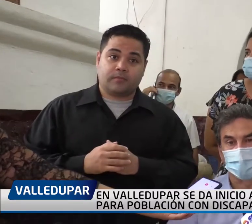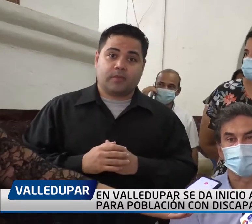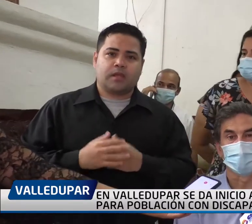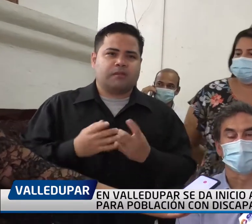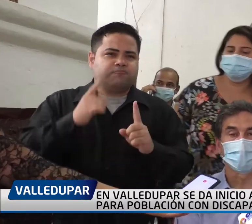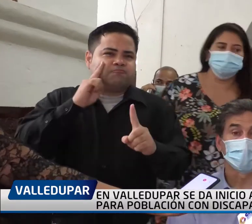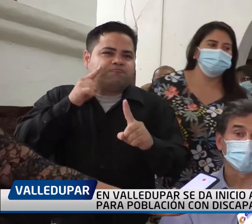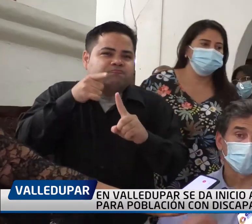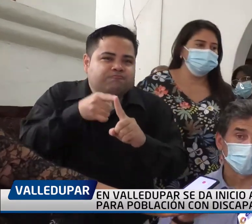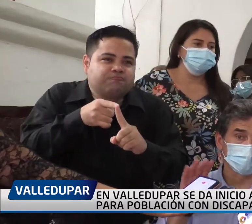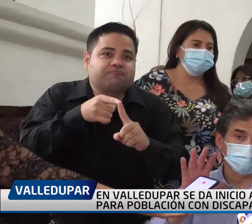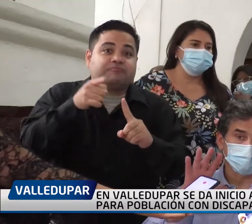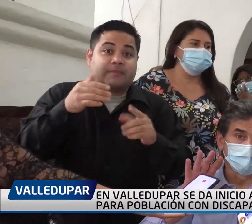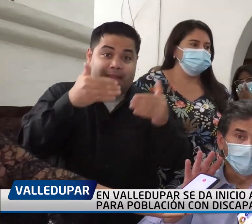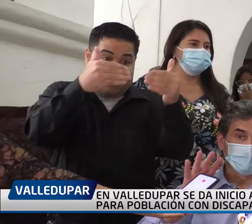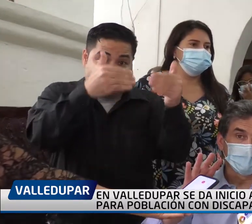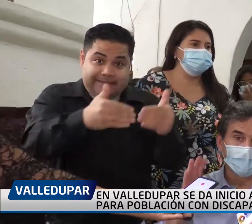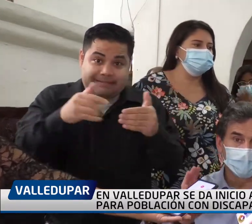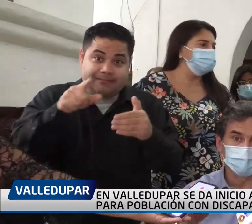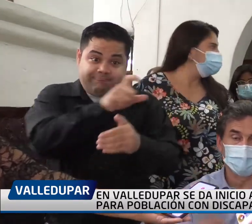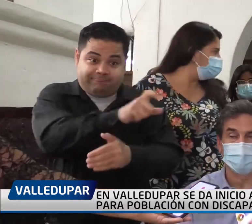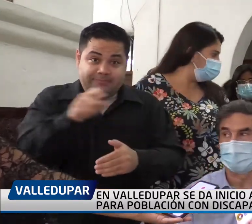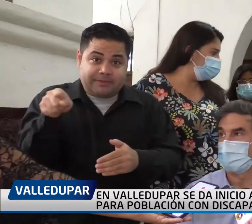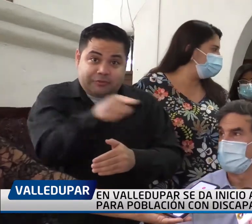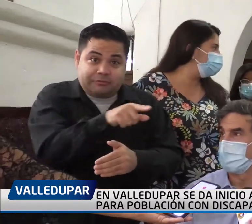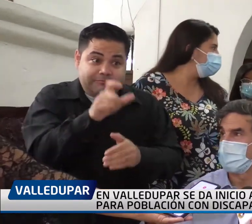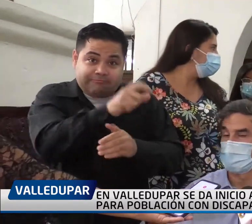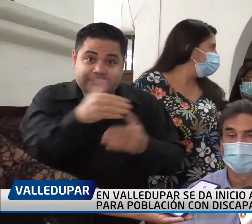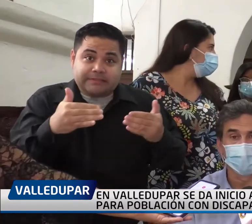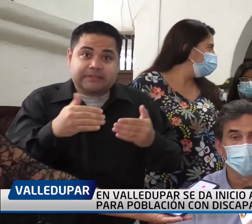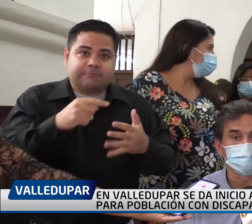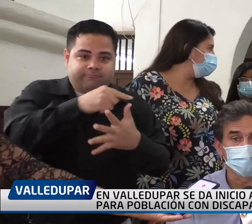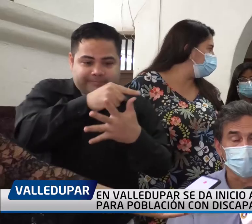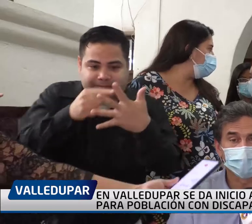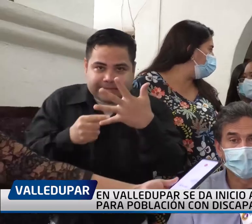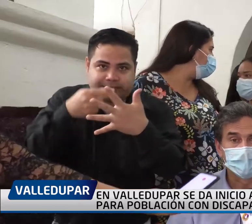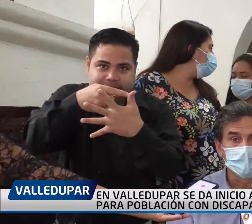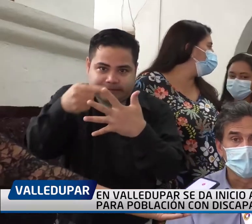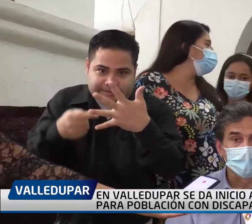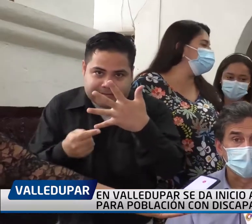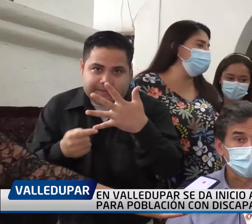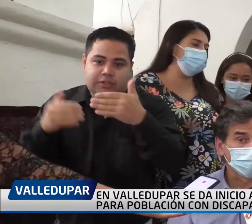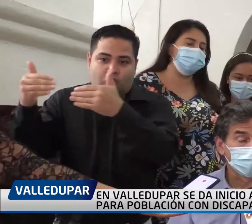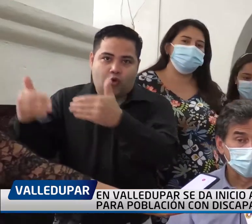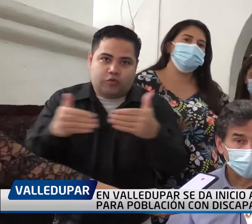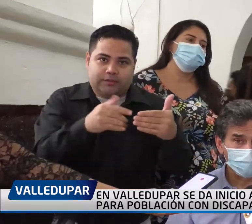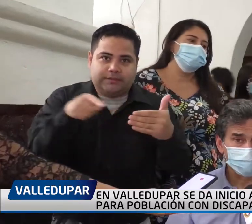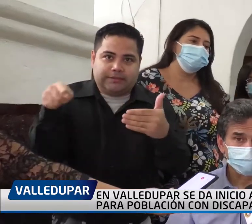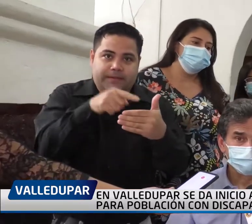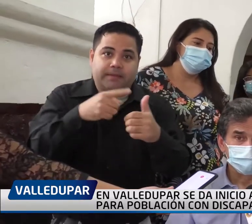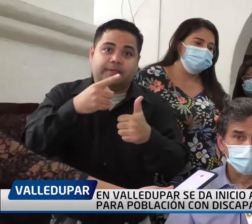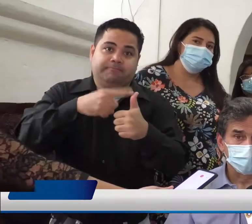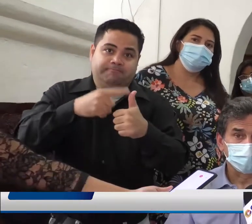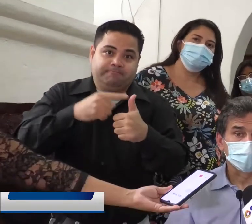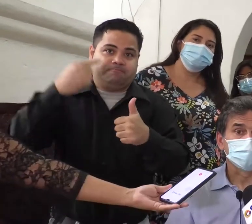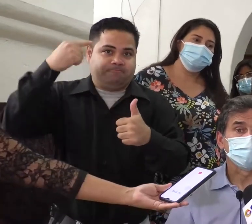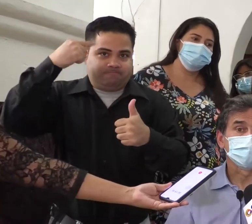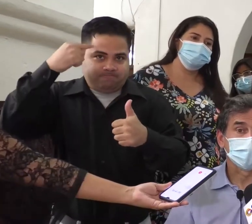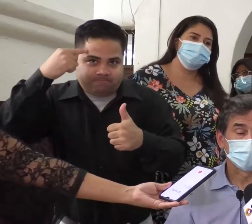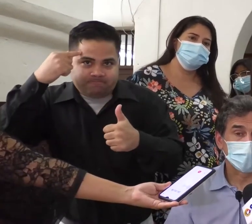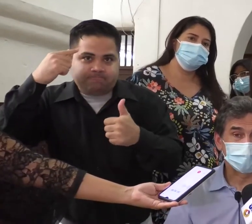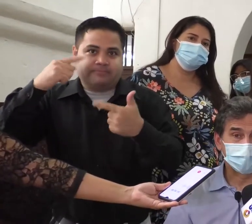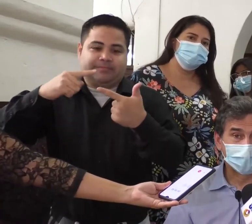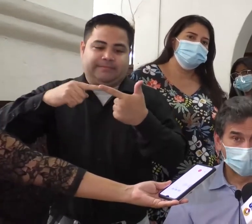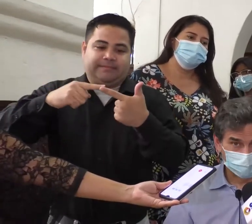para que la población en los 5 grados de discapacidad, que son las... La población bipolar, población